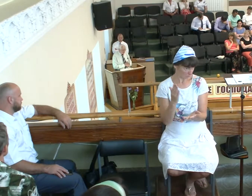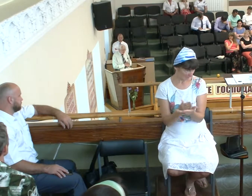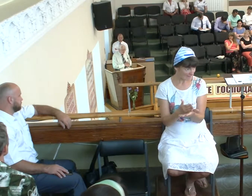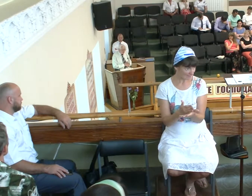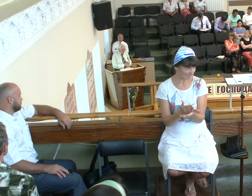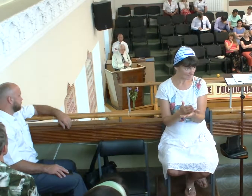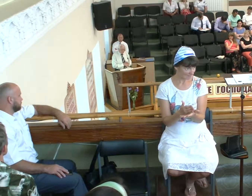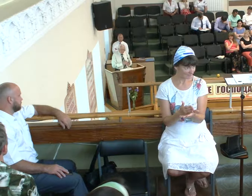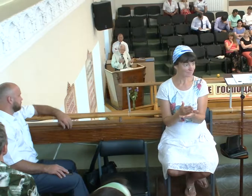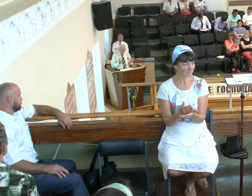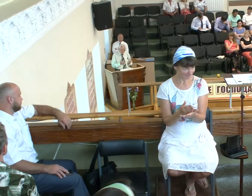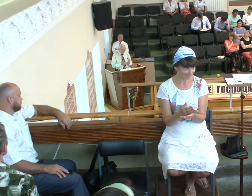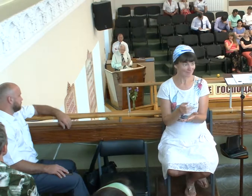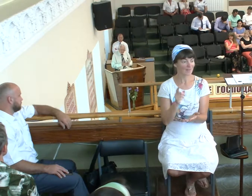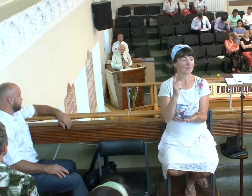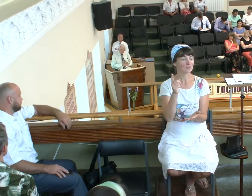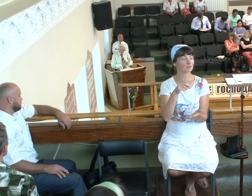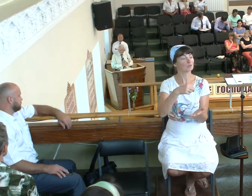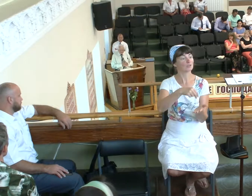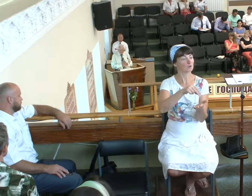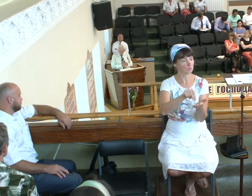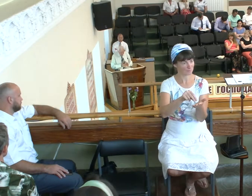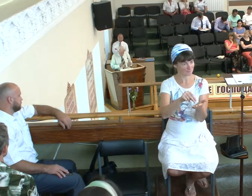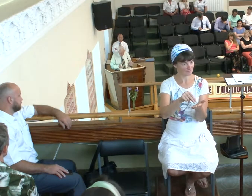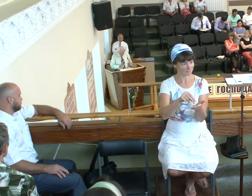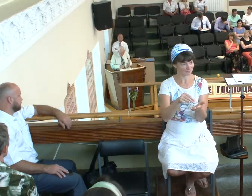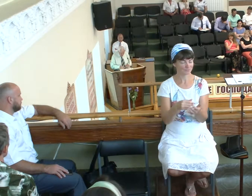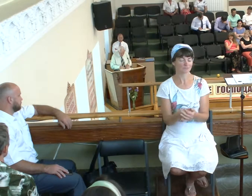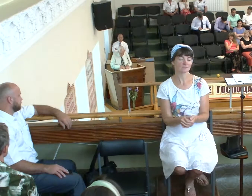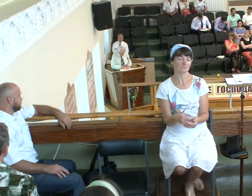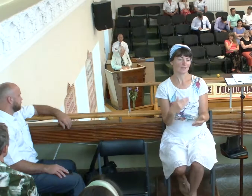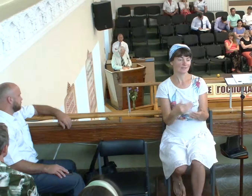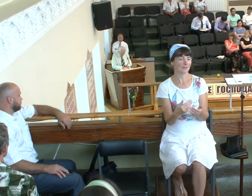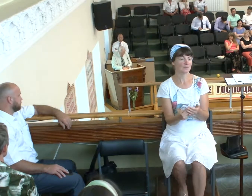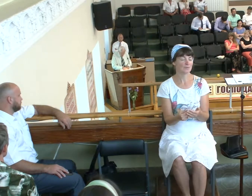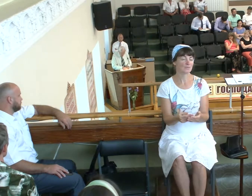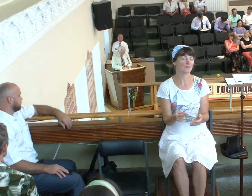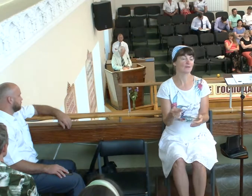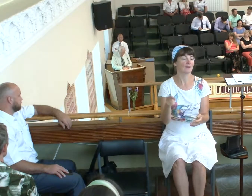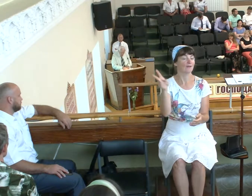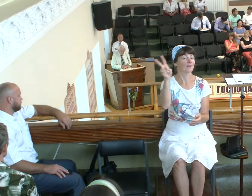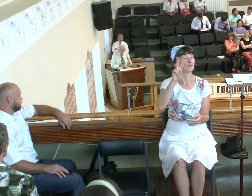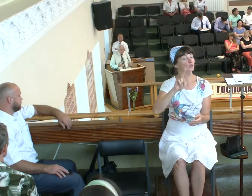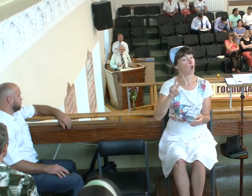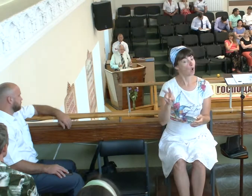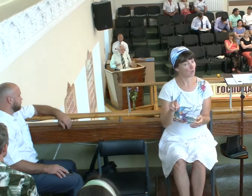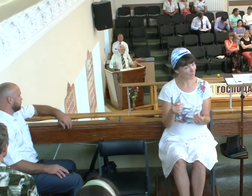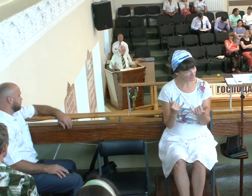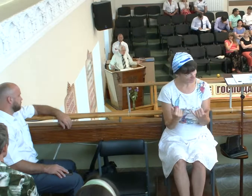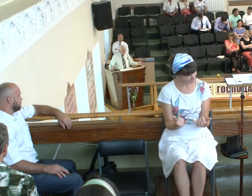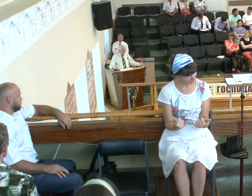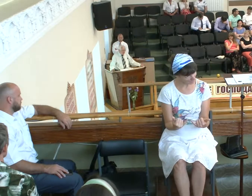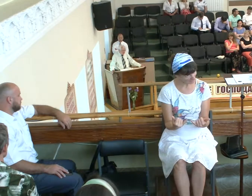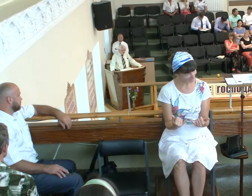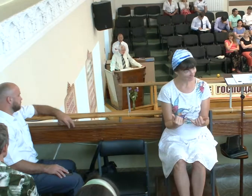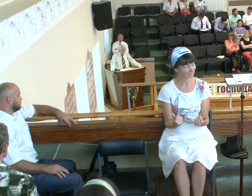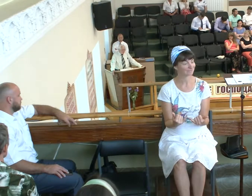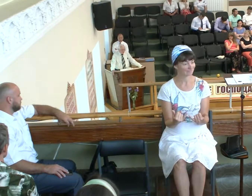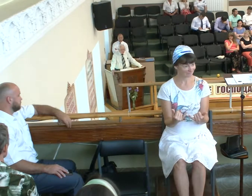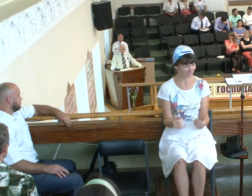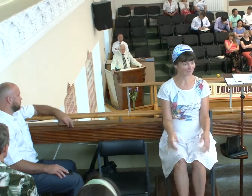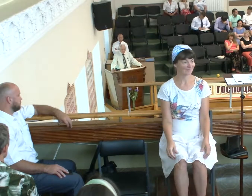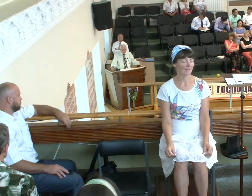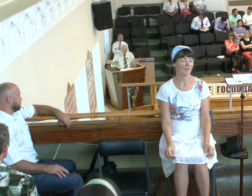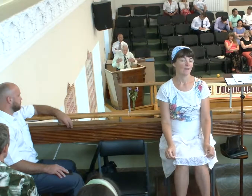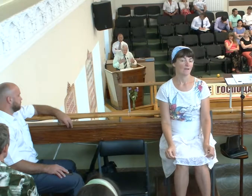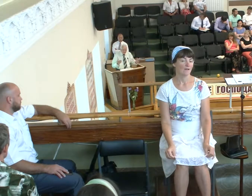больше. Есть вещи, которые в этом мире мало значат, что для жизни.